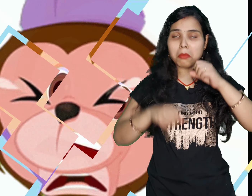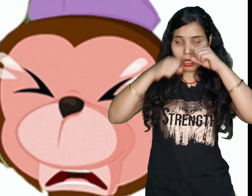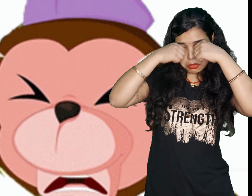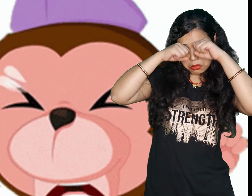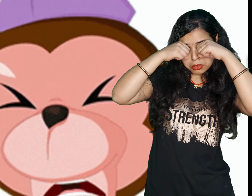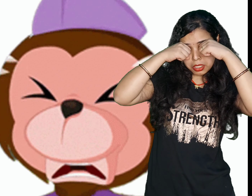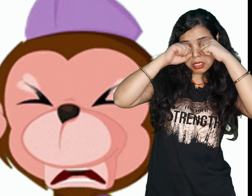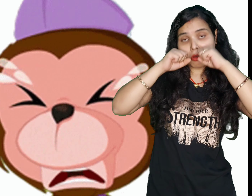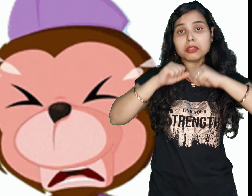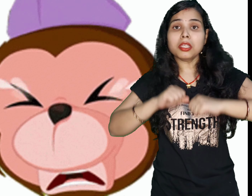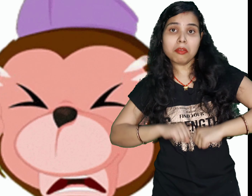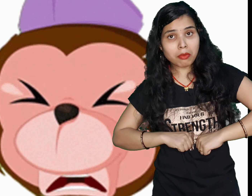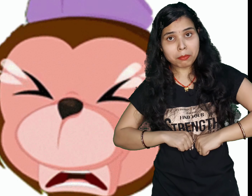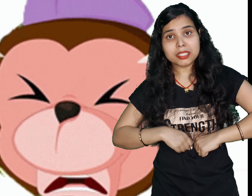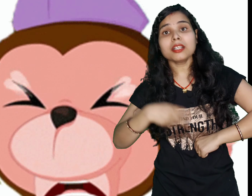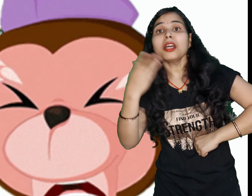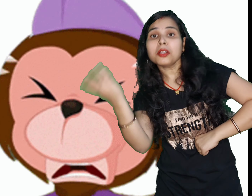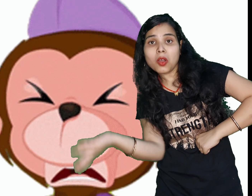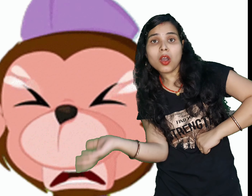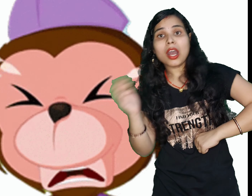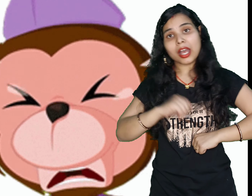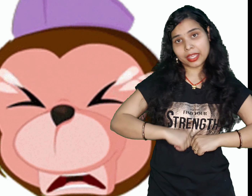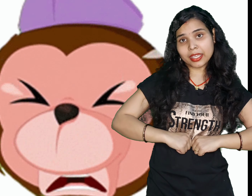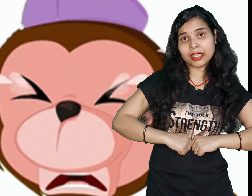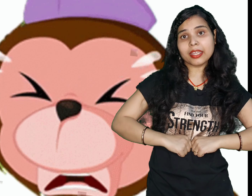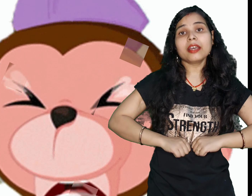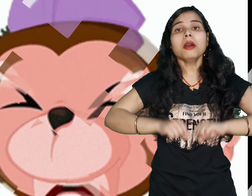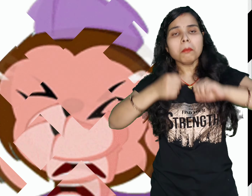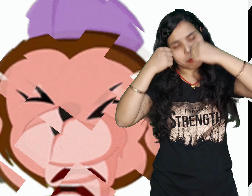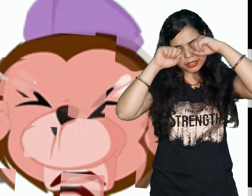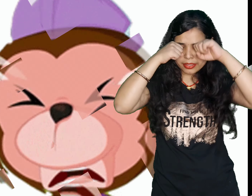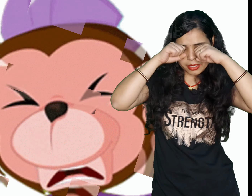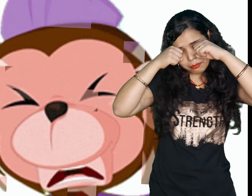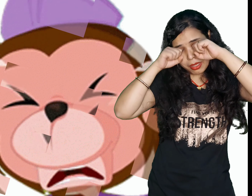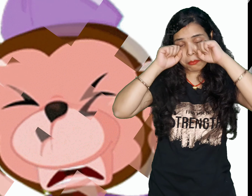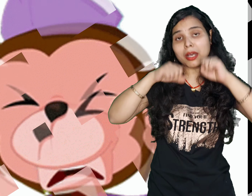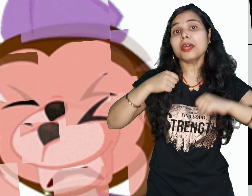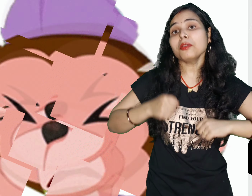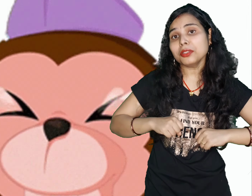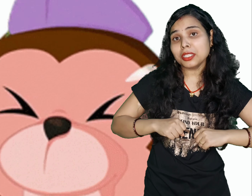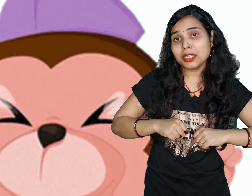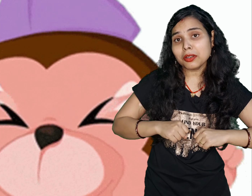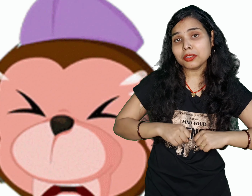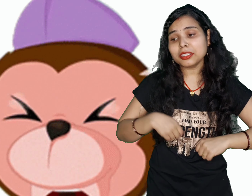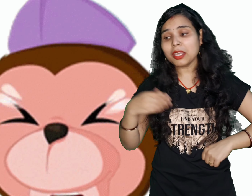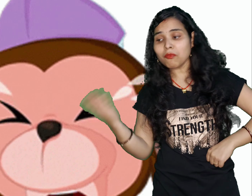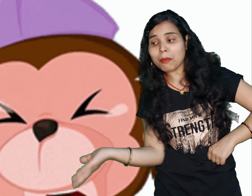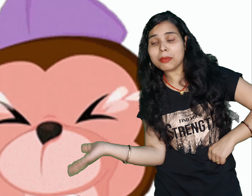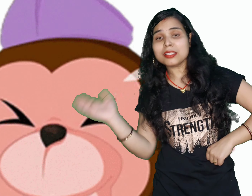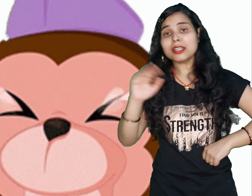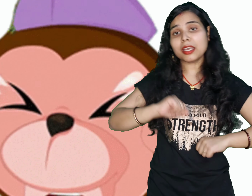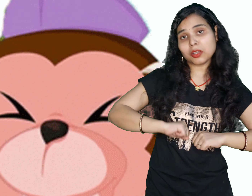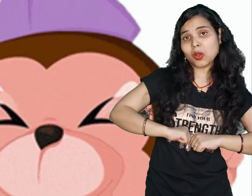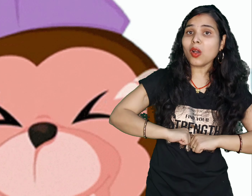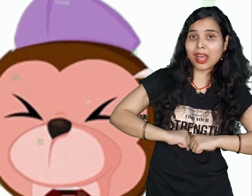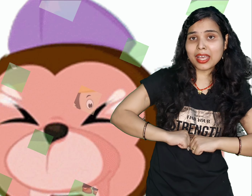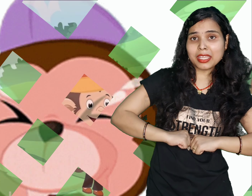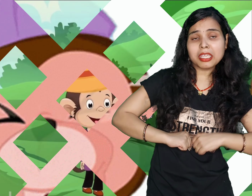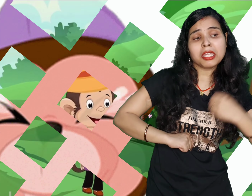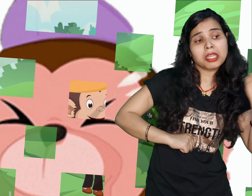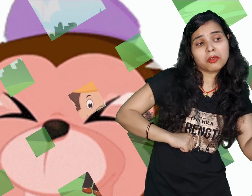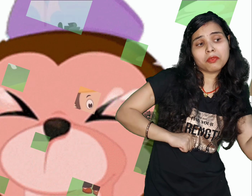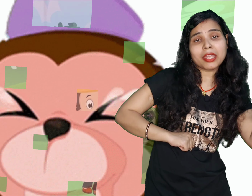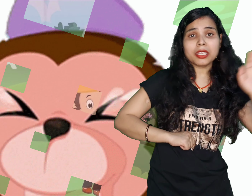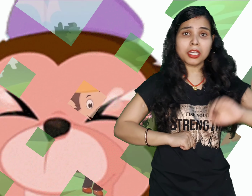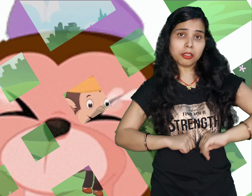बंदर मामा रोते रोते वापस घर को आए। बंदर मामा रोते रोते वापस घर को